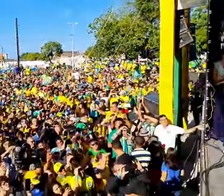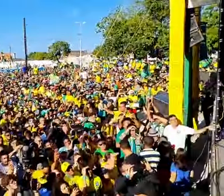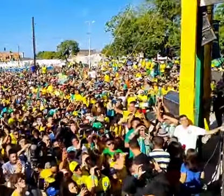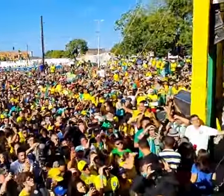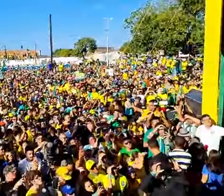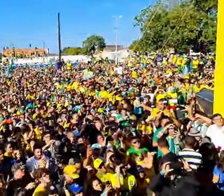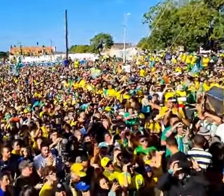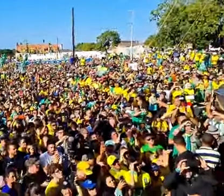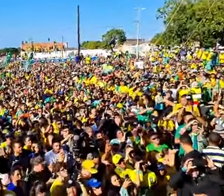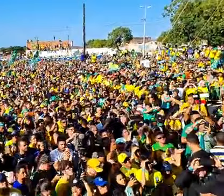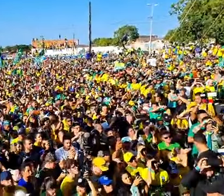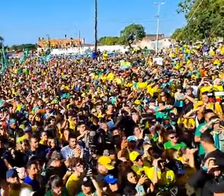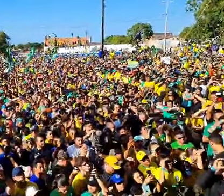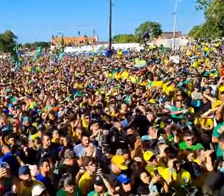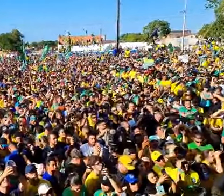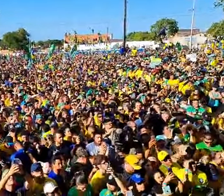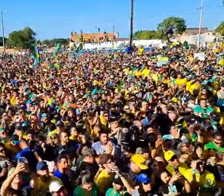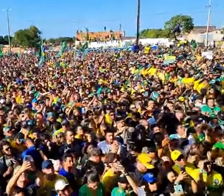Fizemos o nosso papel.